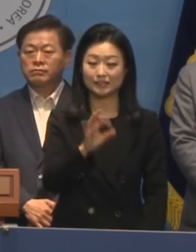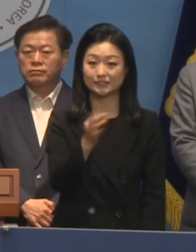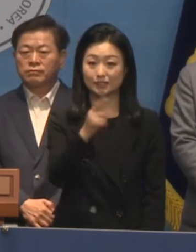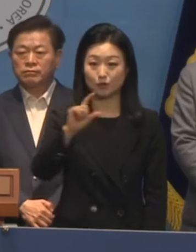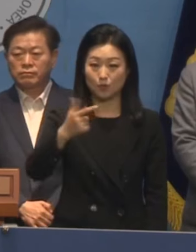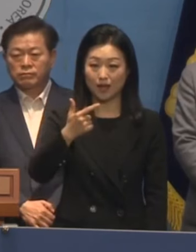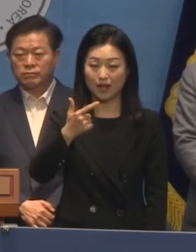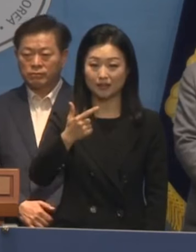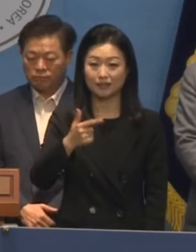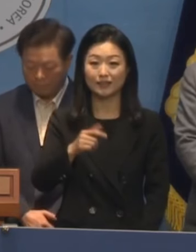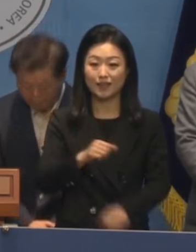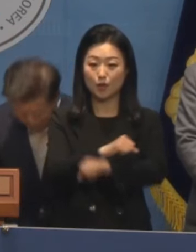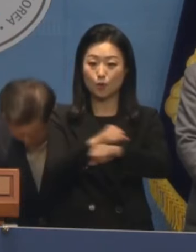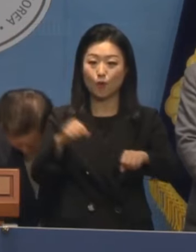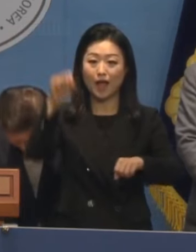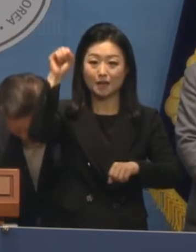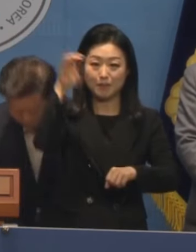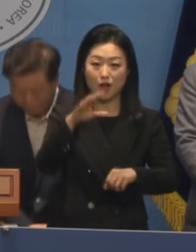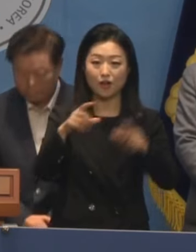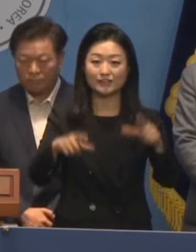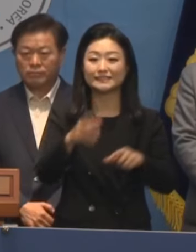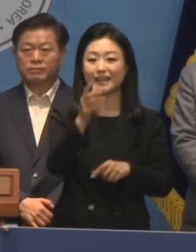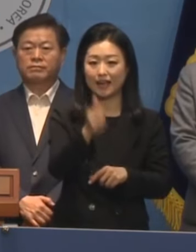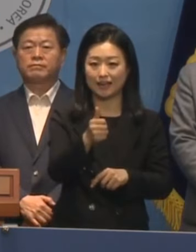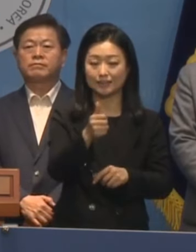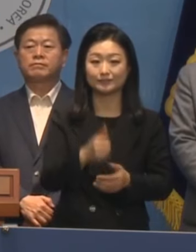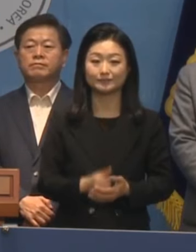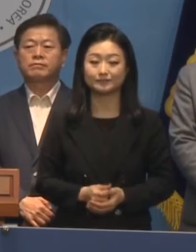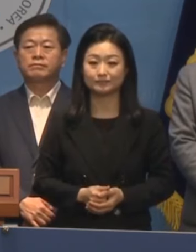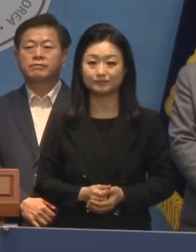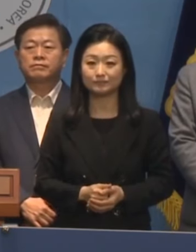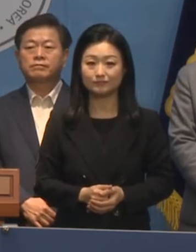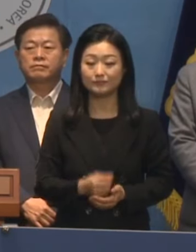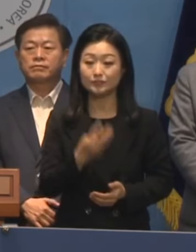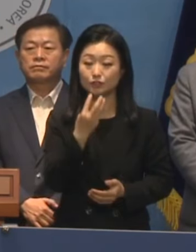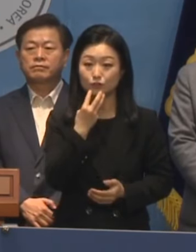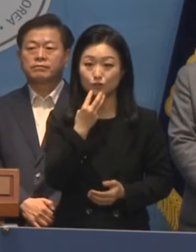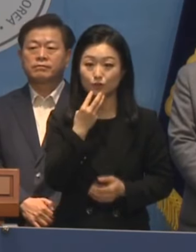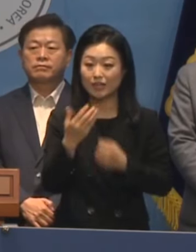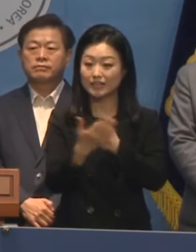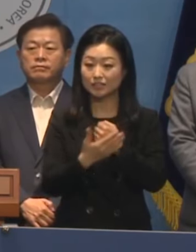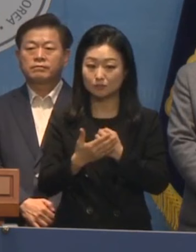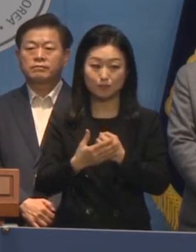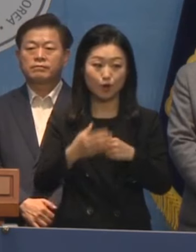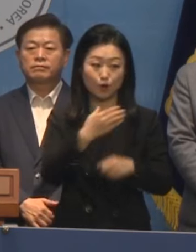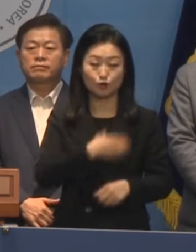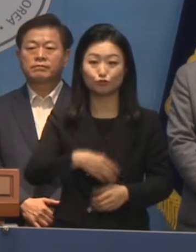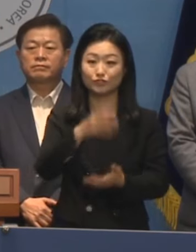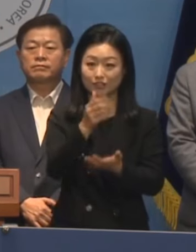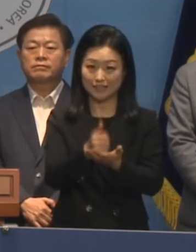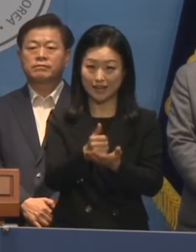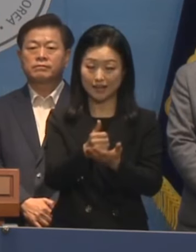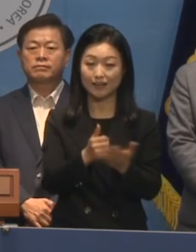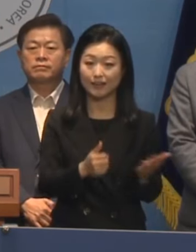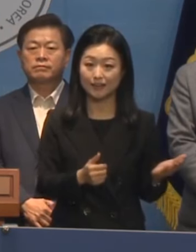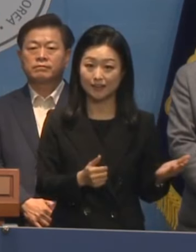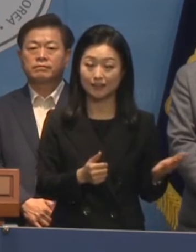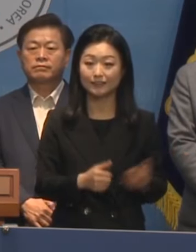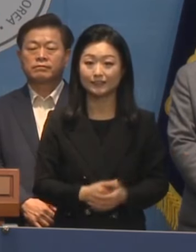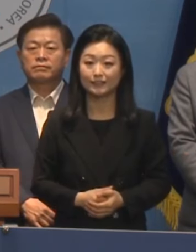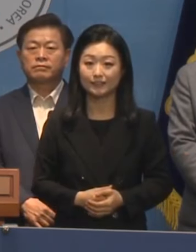경기도 광명 시장입니다 김미경 서울 은평구청장 있니다